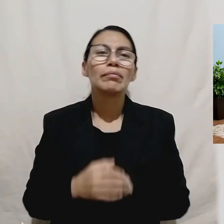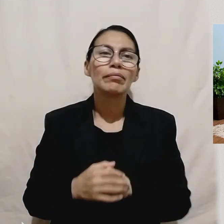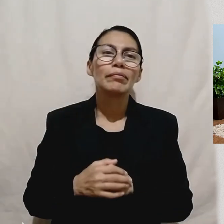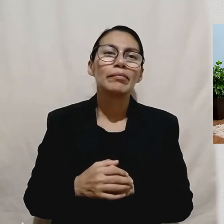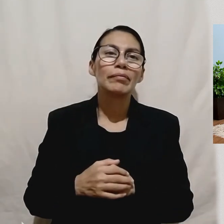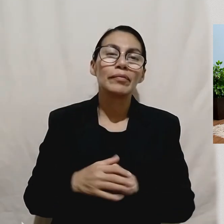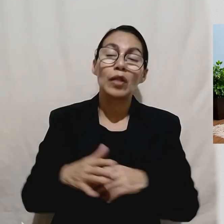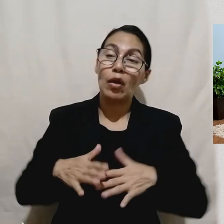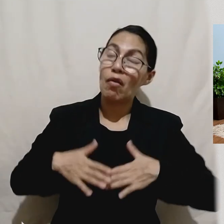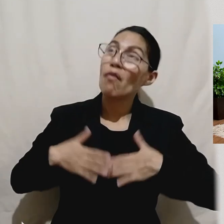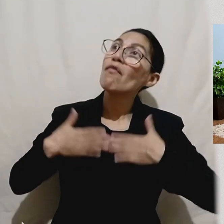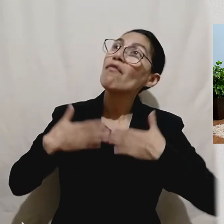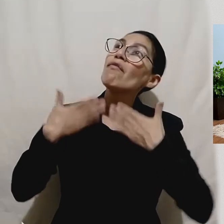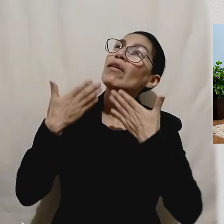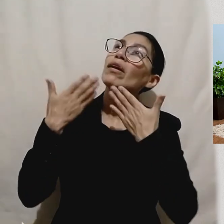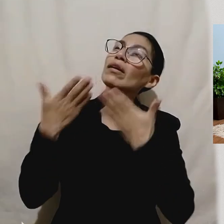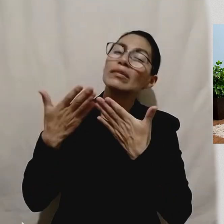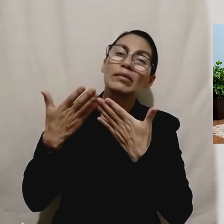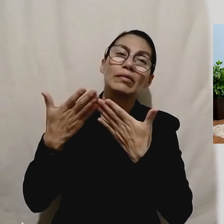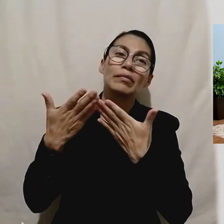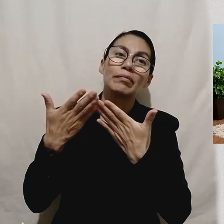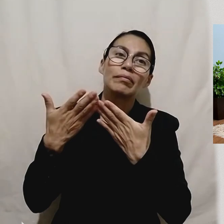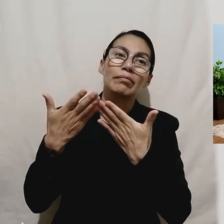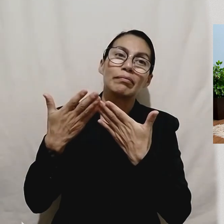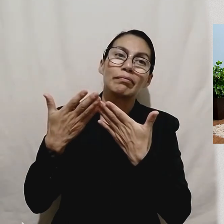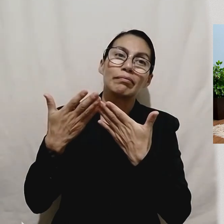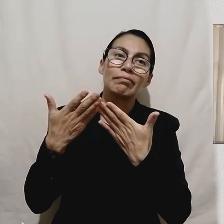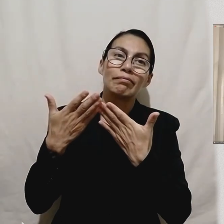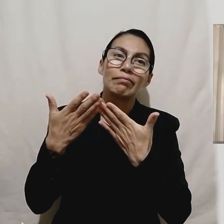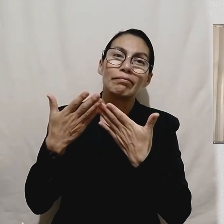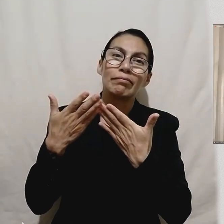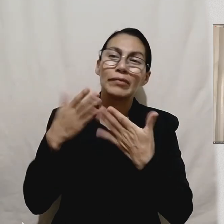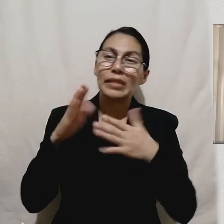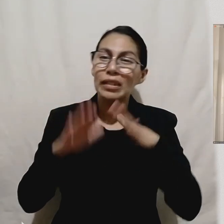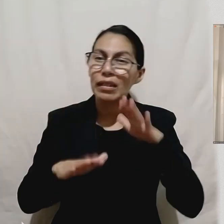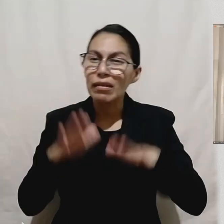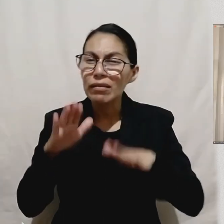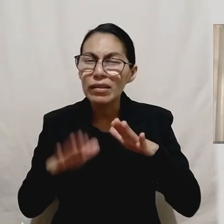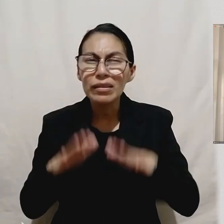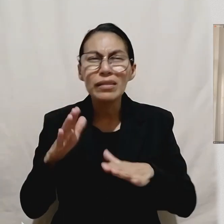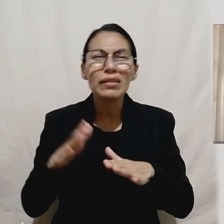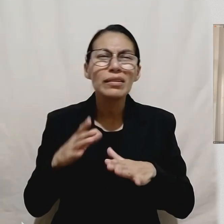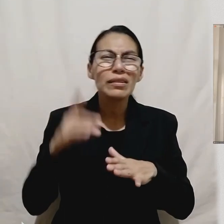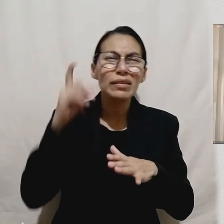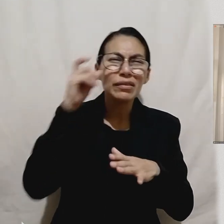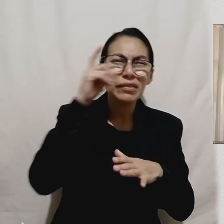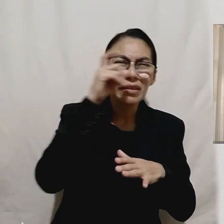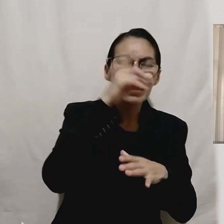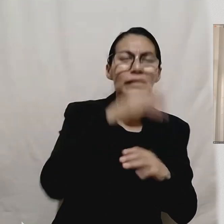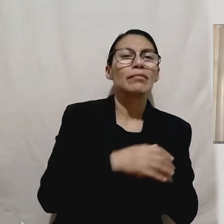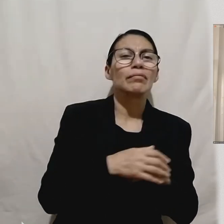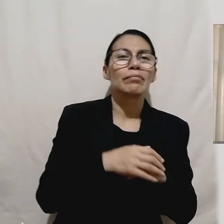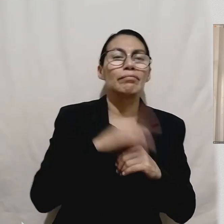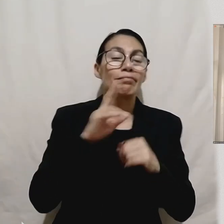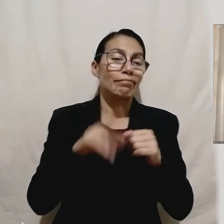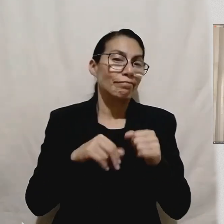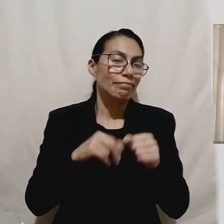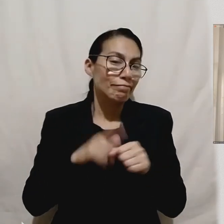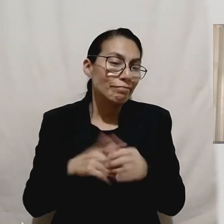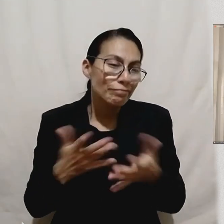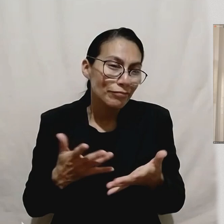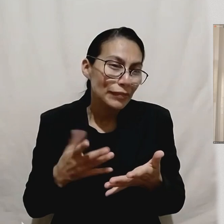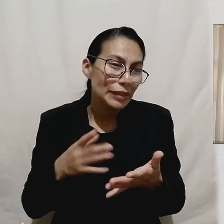muchas veces ponemos nuestra confianza en cosas que realmente son muy transitorias y después